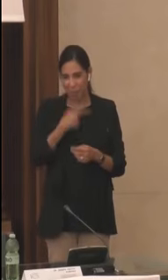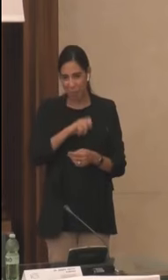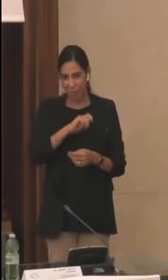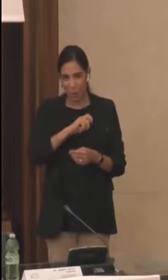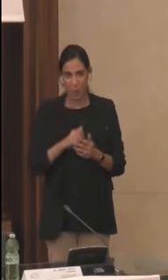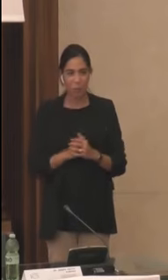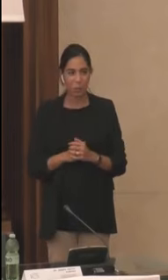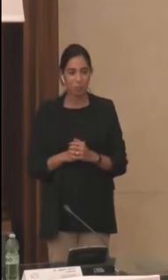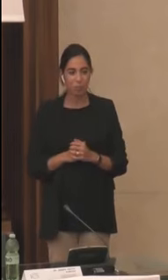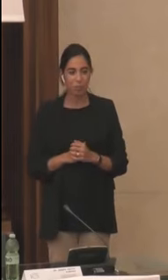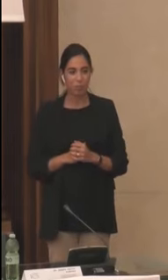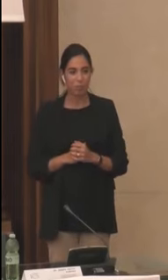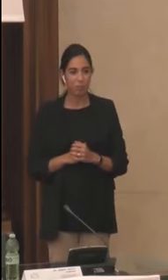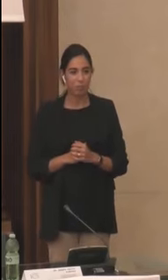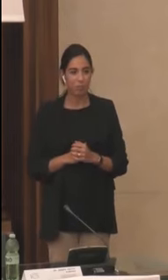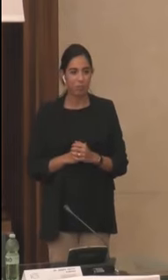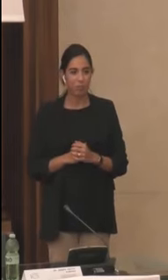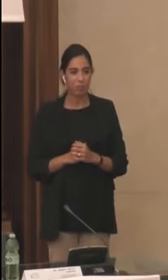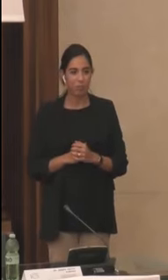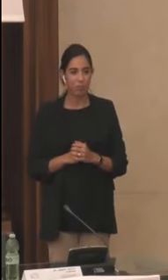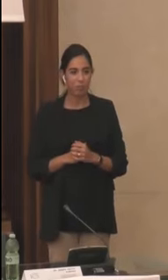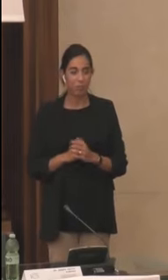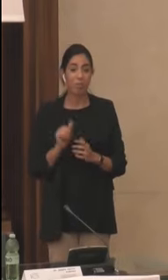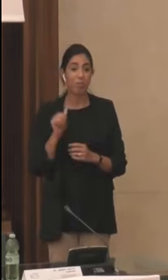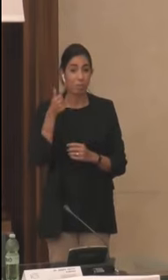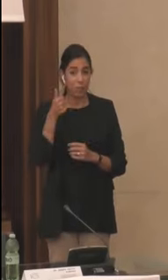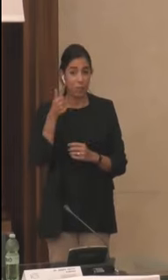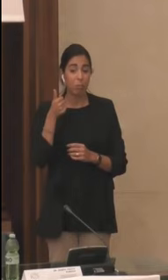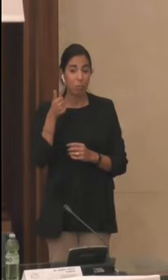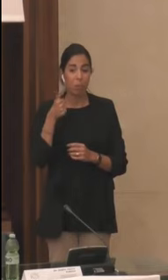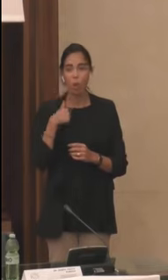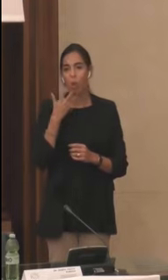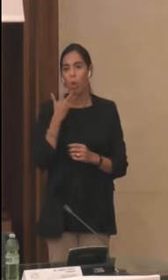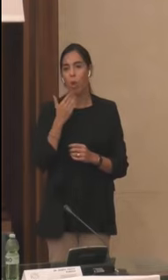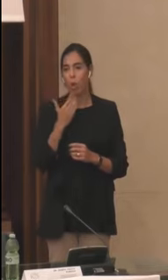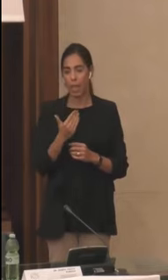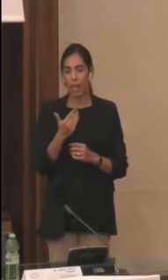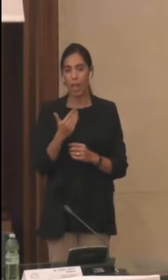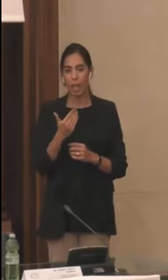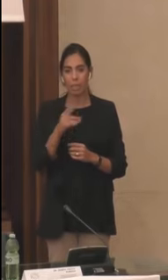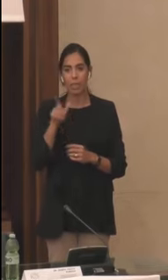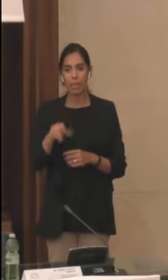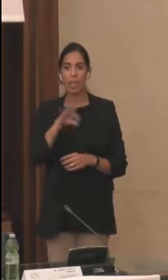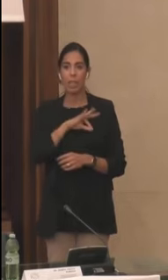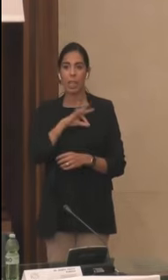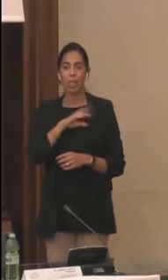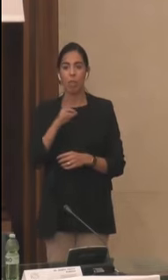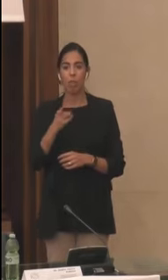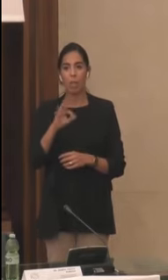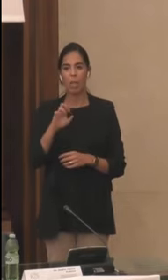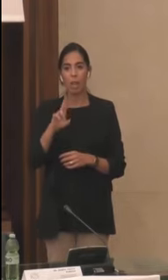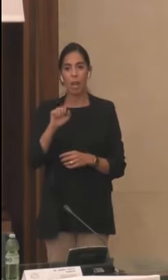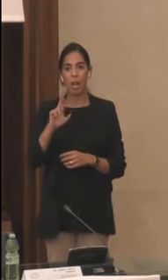En primer lugar, agradezco a la senadora Roberta Ferraro, que hace 3 días recibo